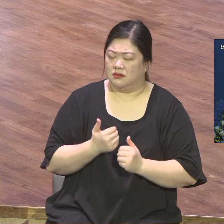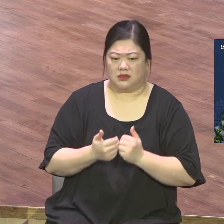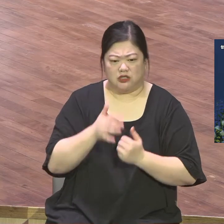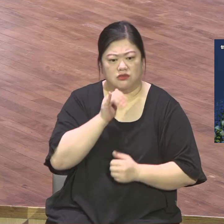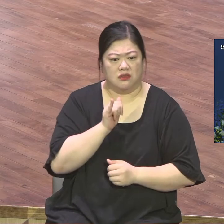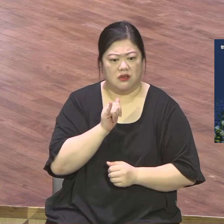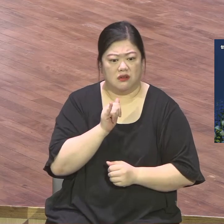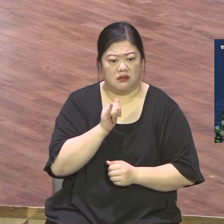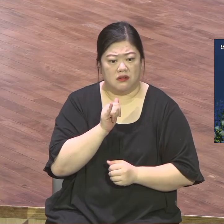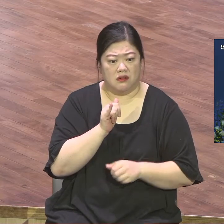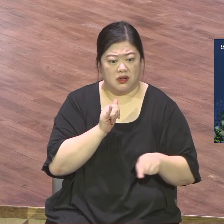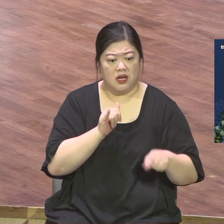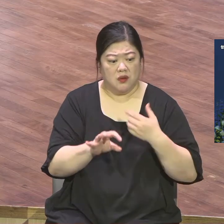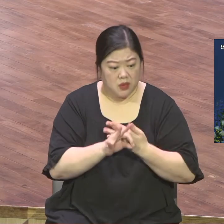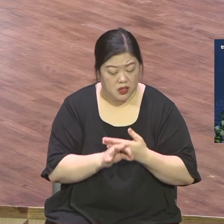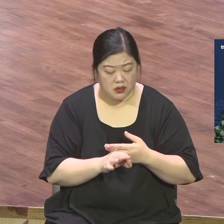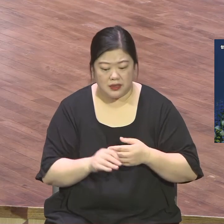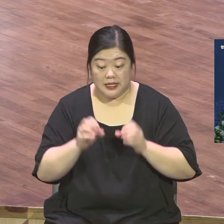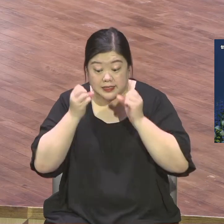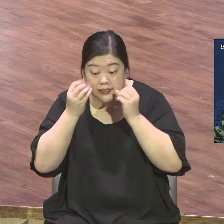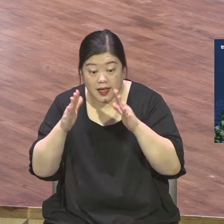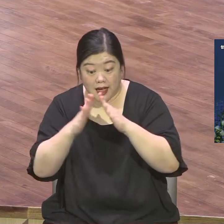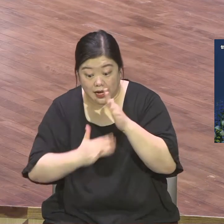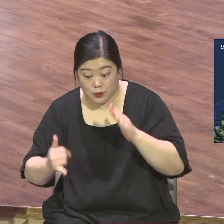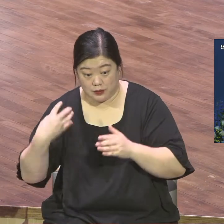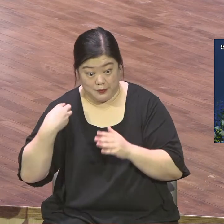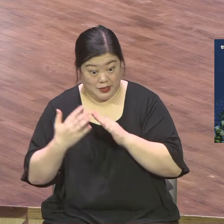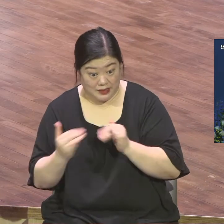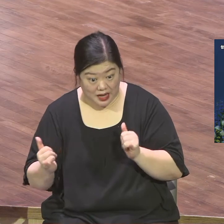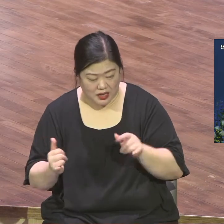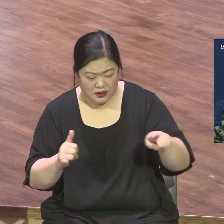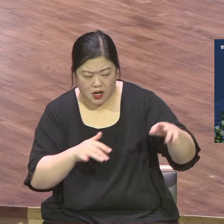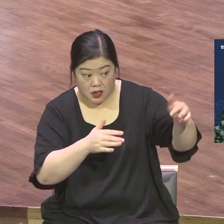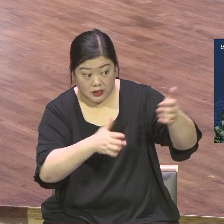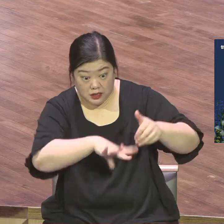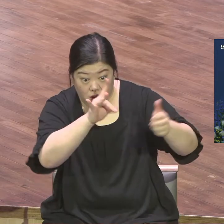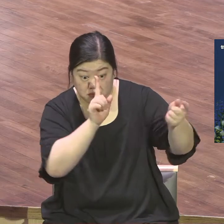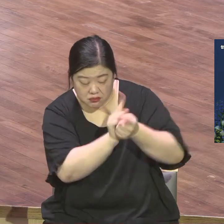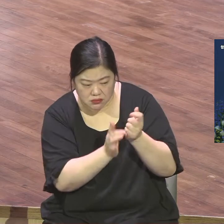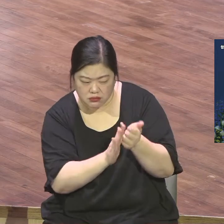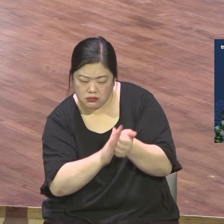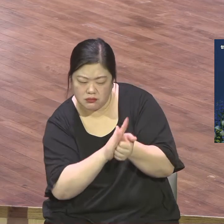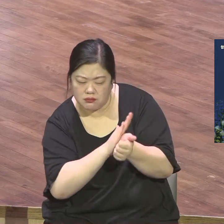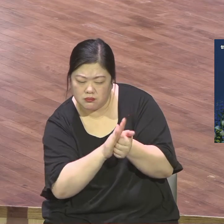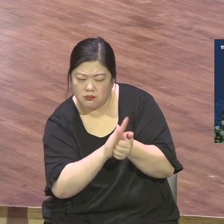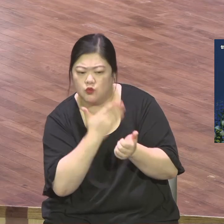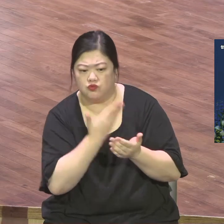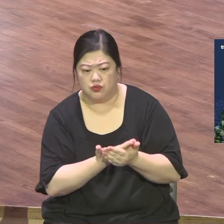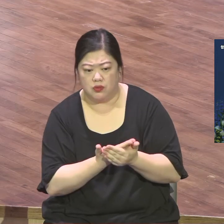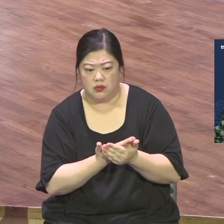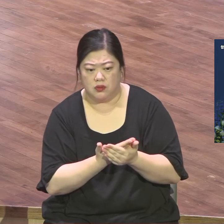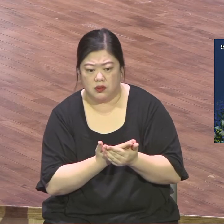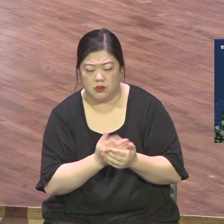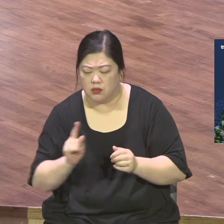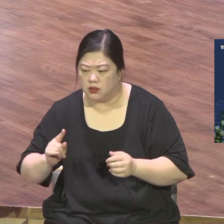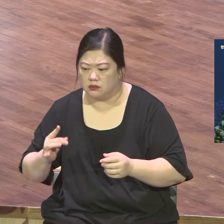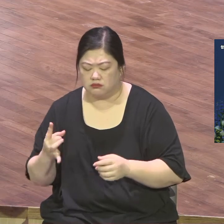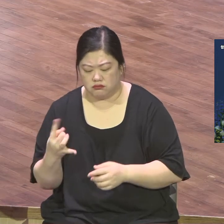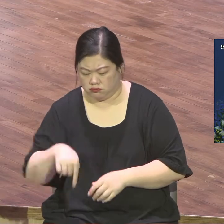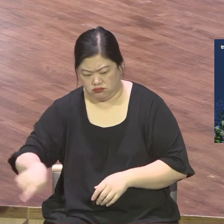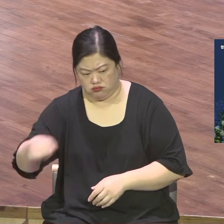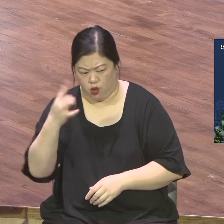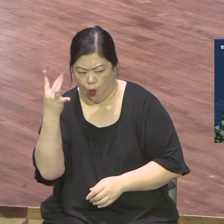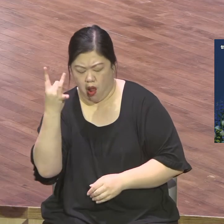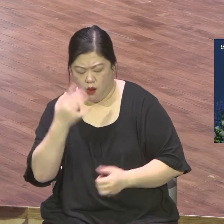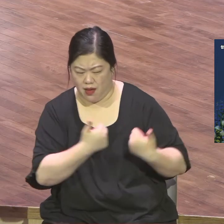중요합니다. 특별히 EBS 요원들이 아주 중요하죠. 첫 만남이니까, 첫 보는 분이니까. 오늘 말씀